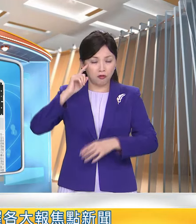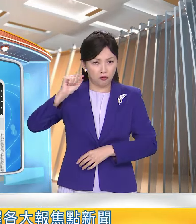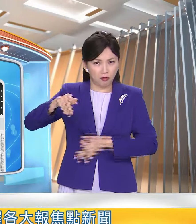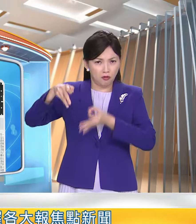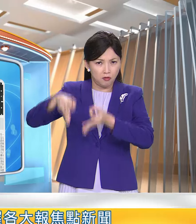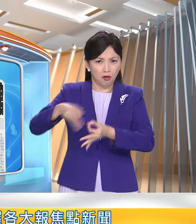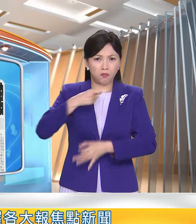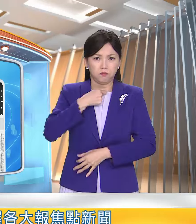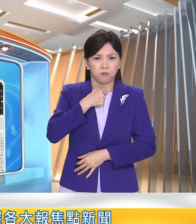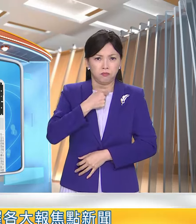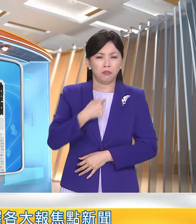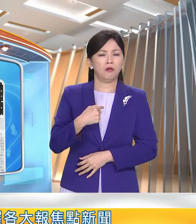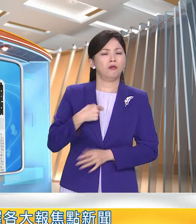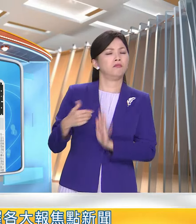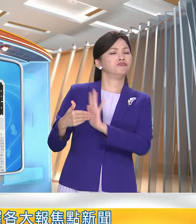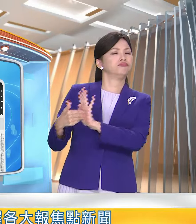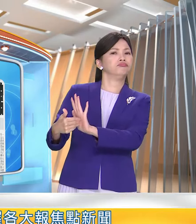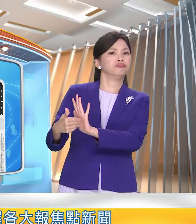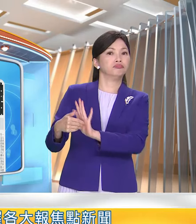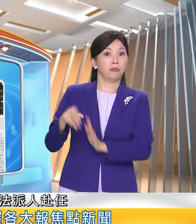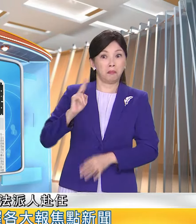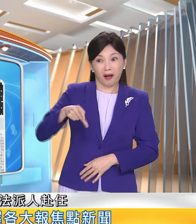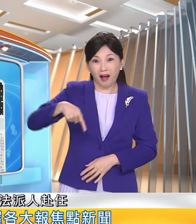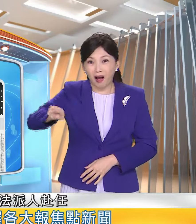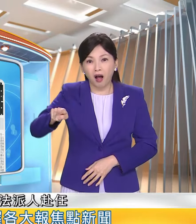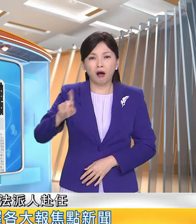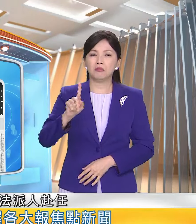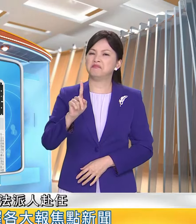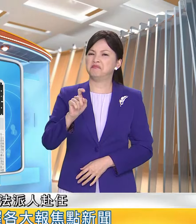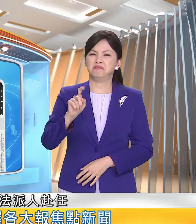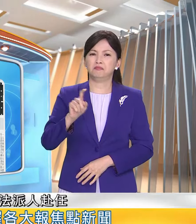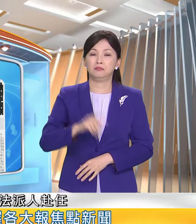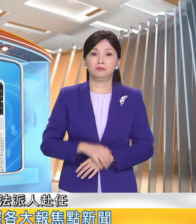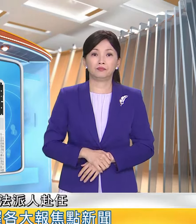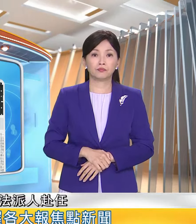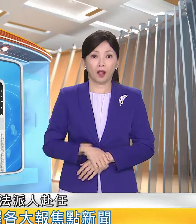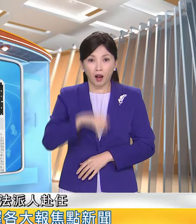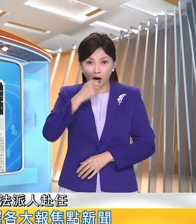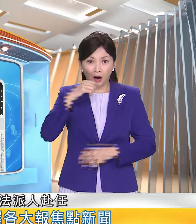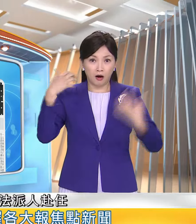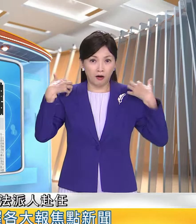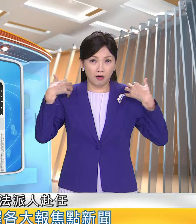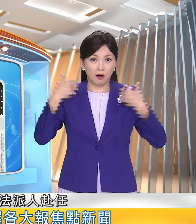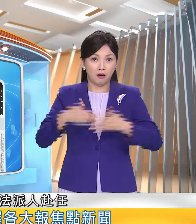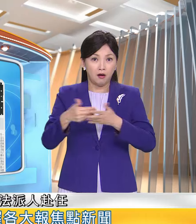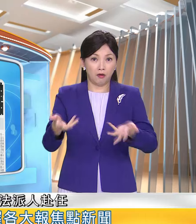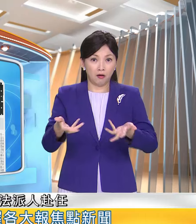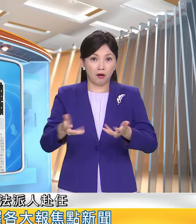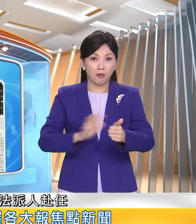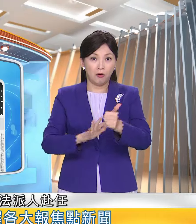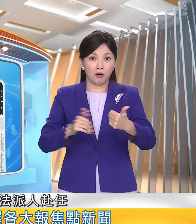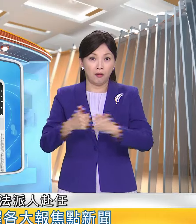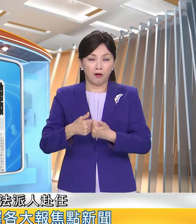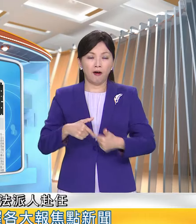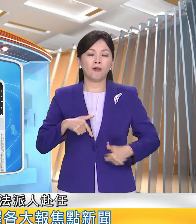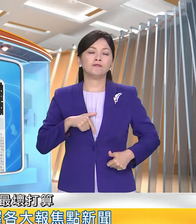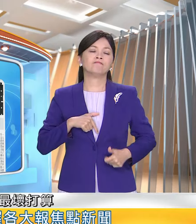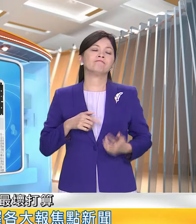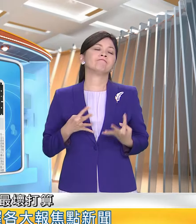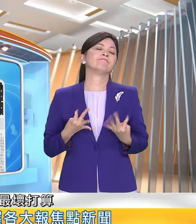书，我方因为拒签而无法派人赴任。陆委会已经做好了